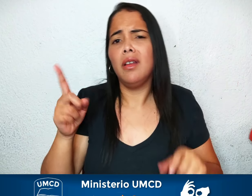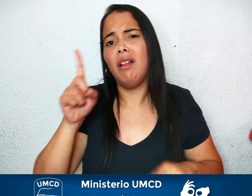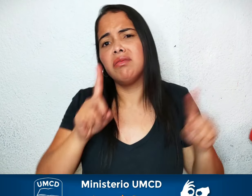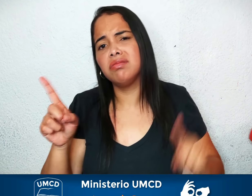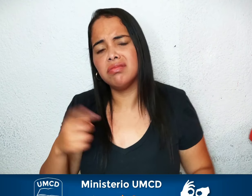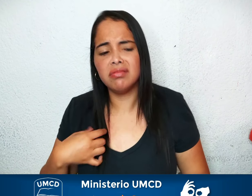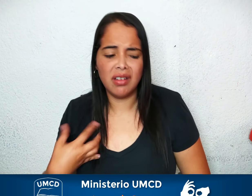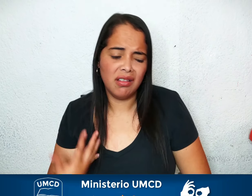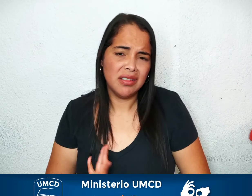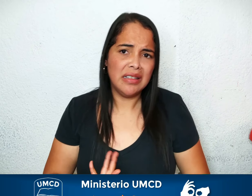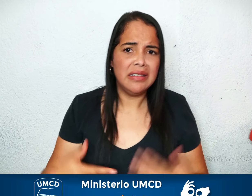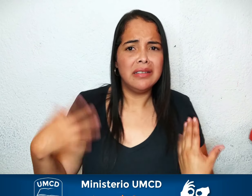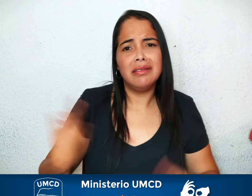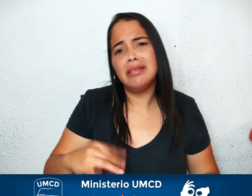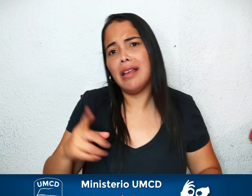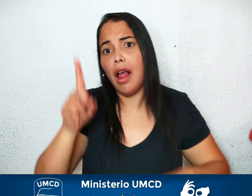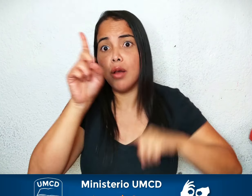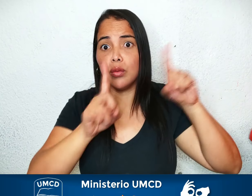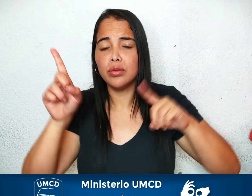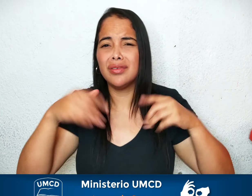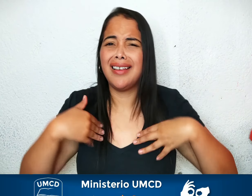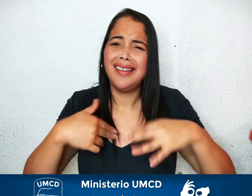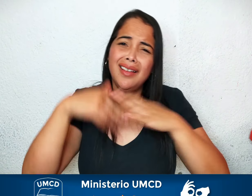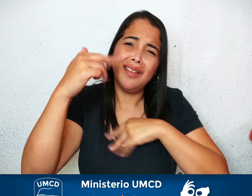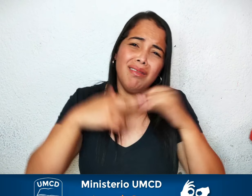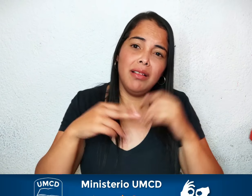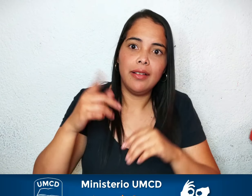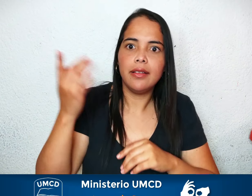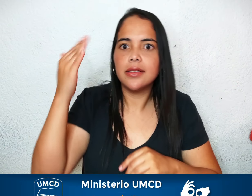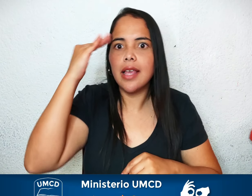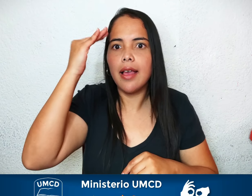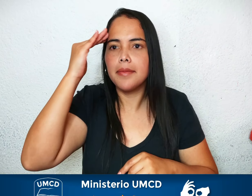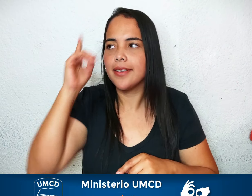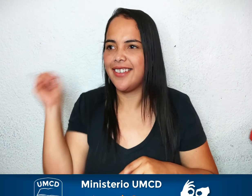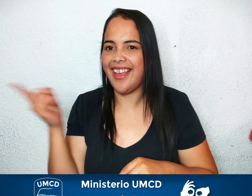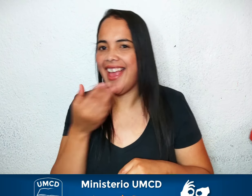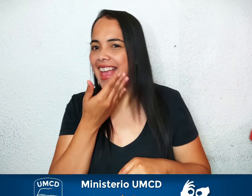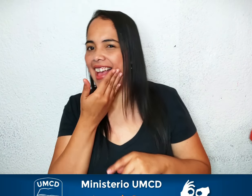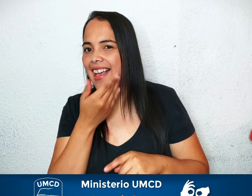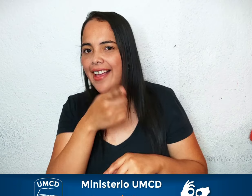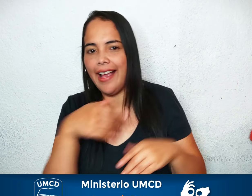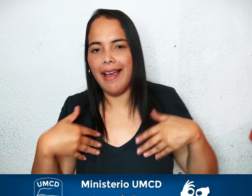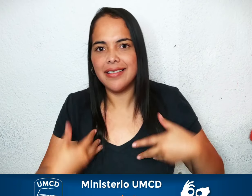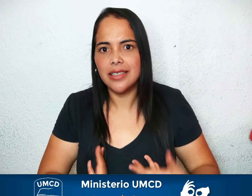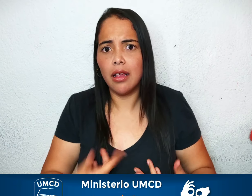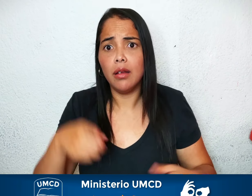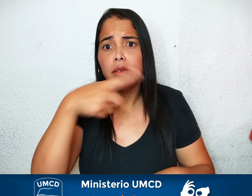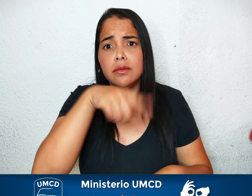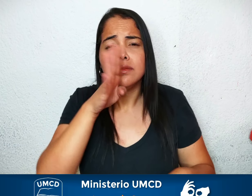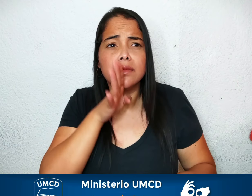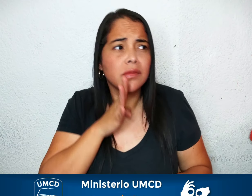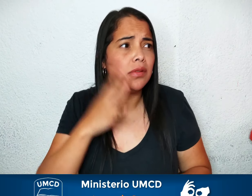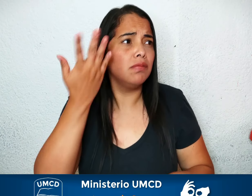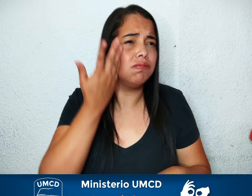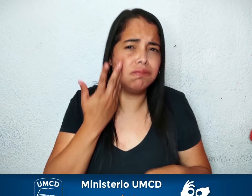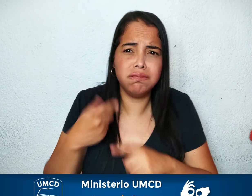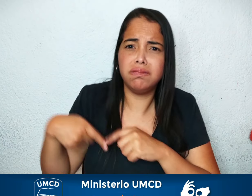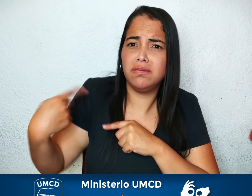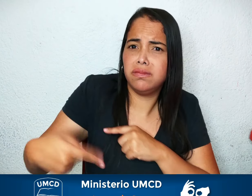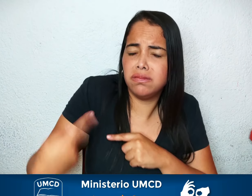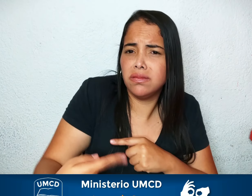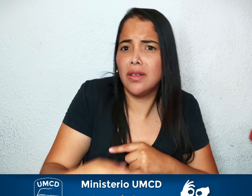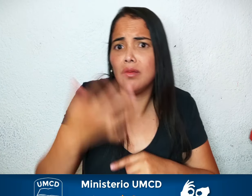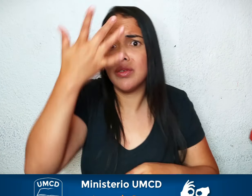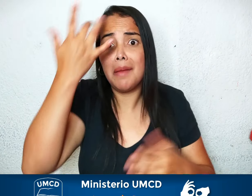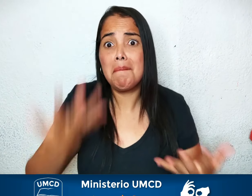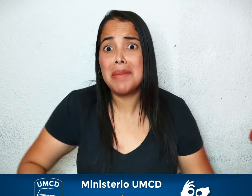estaba cansando. La tarea era obvia y fuerte. Imagínese usted, ellos tenían que estar levantando piedras